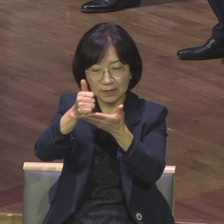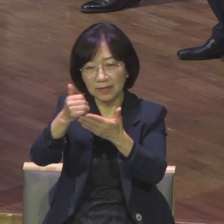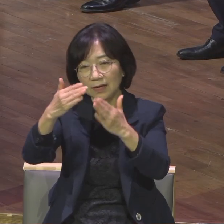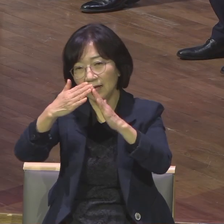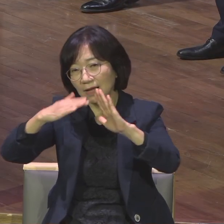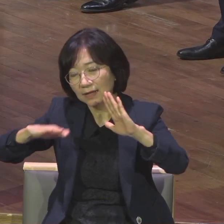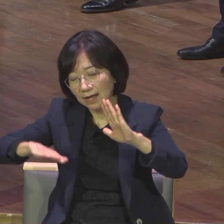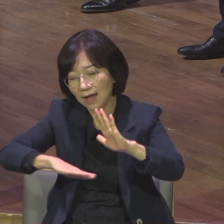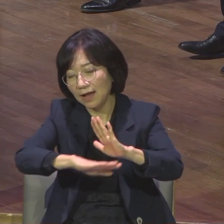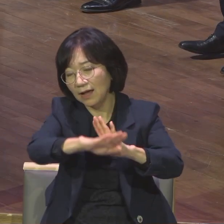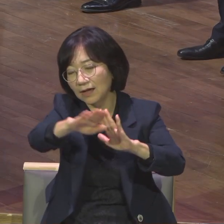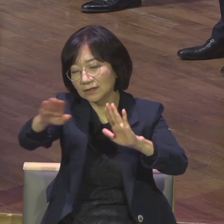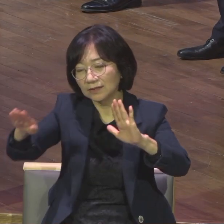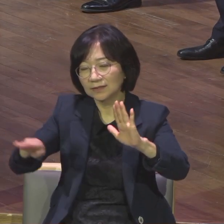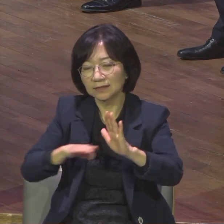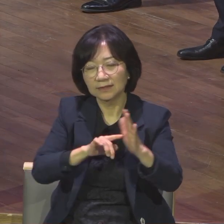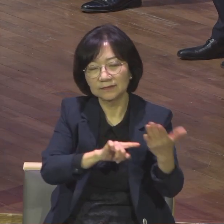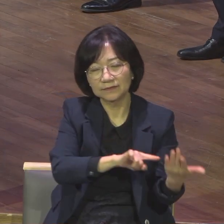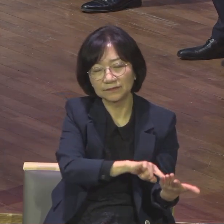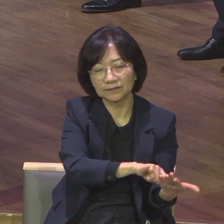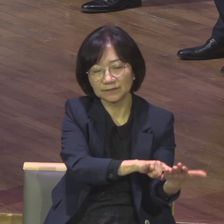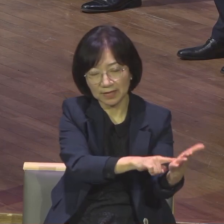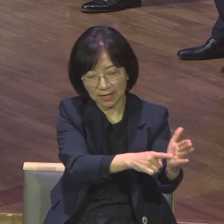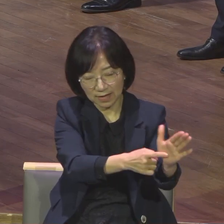예수만 가정에